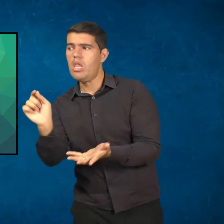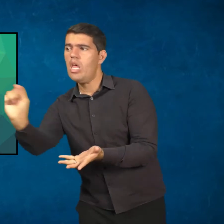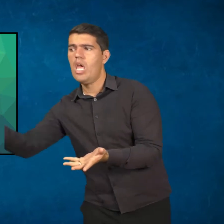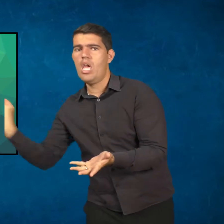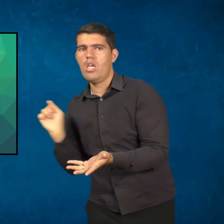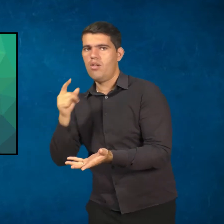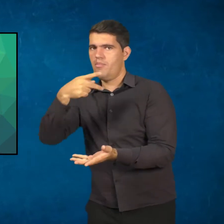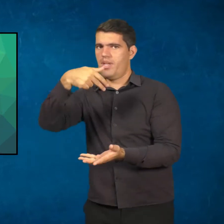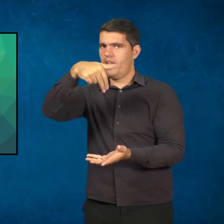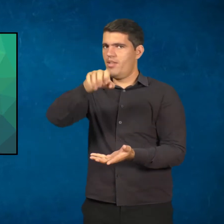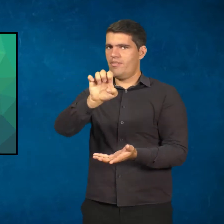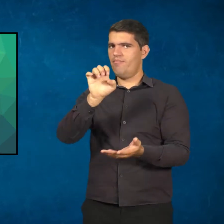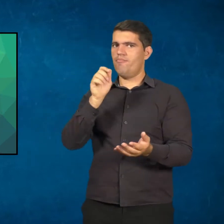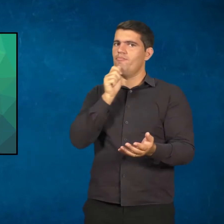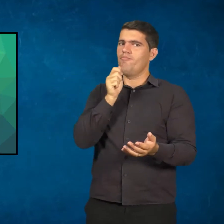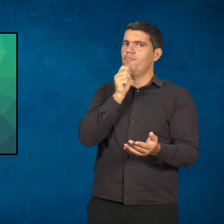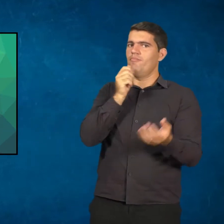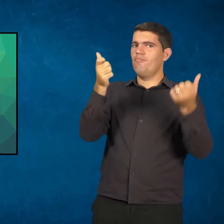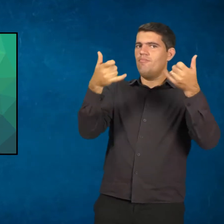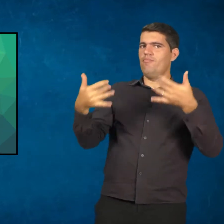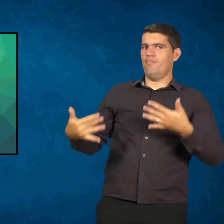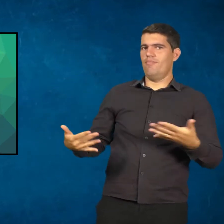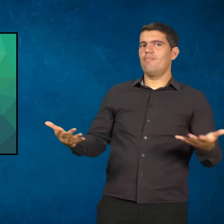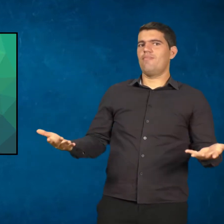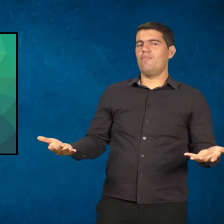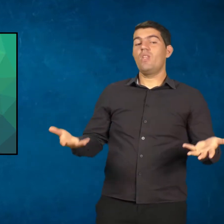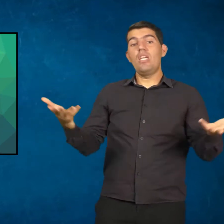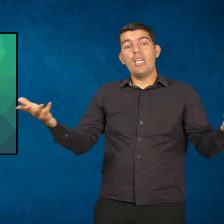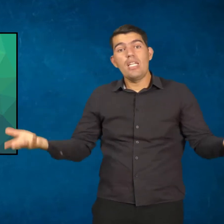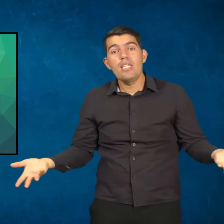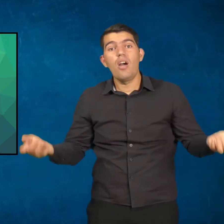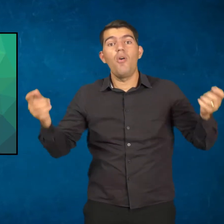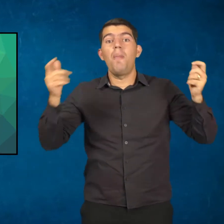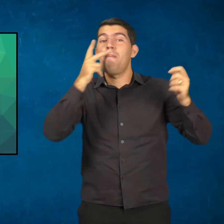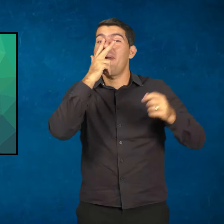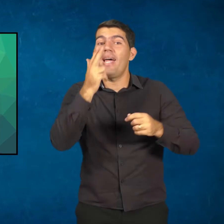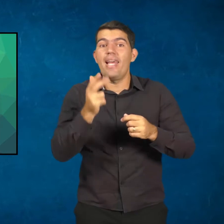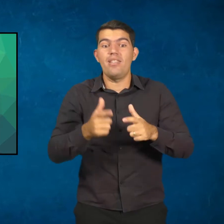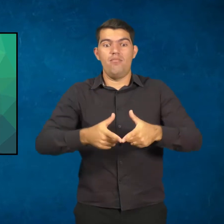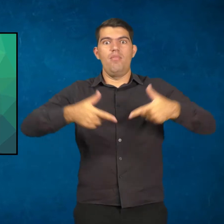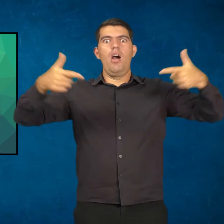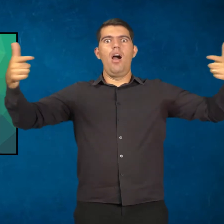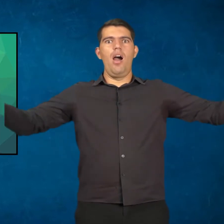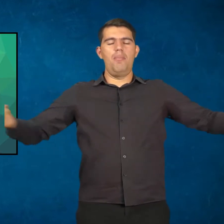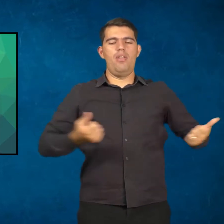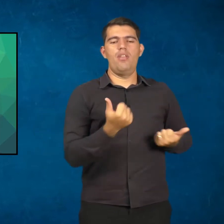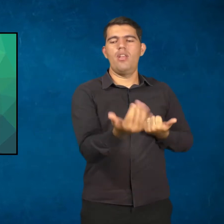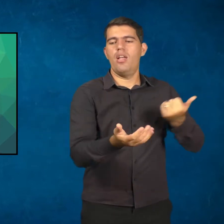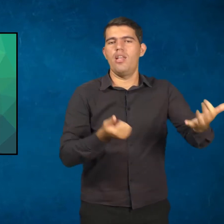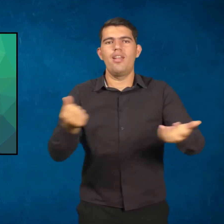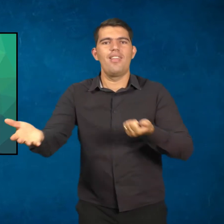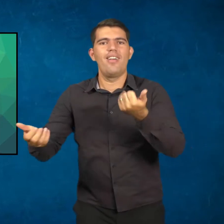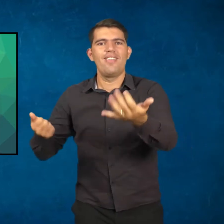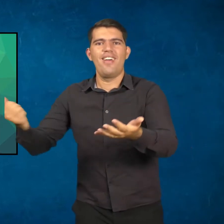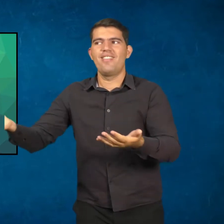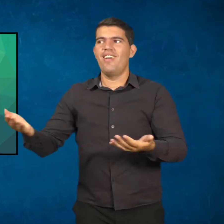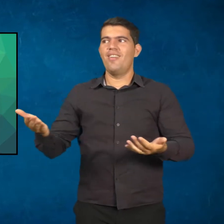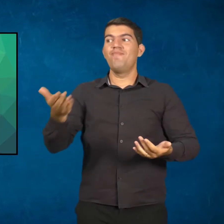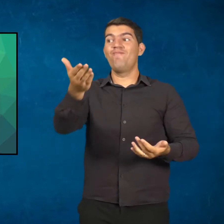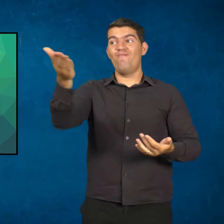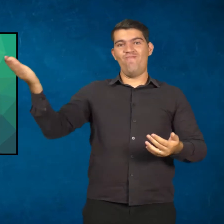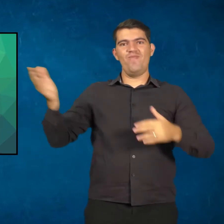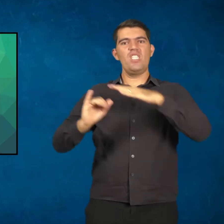PNE. E com isso nós tivemos essa possibilidade aí de uma ampla oferta, né, para o ensino, para